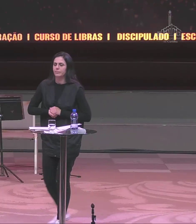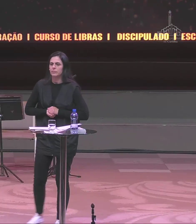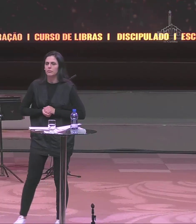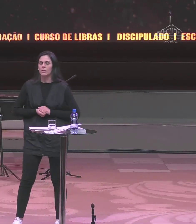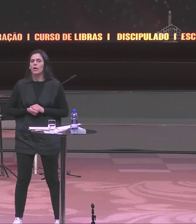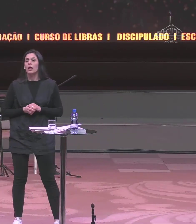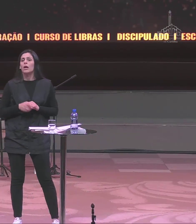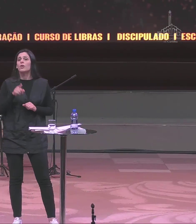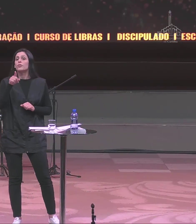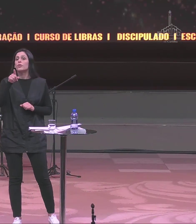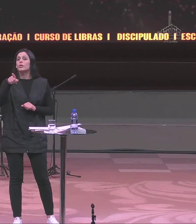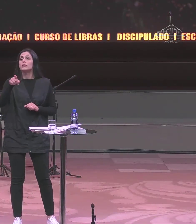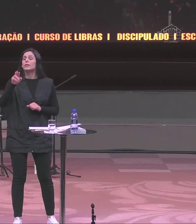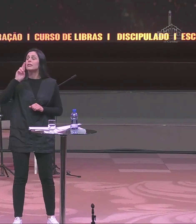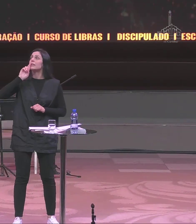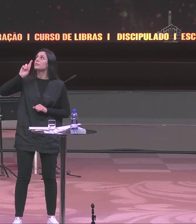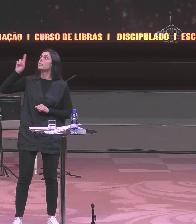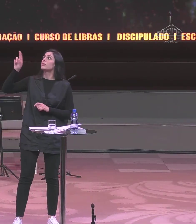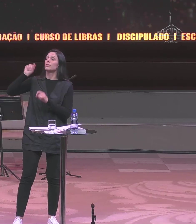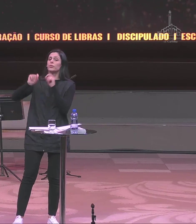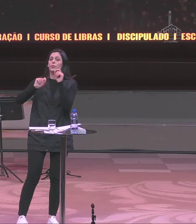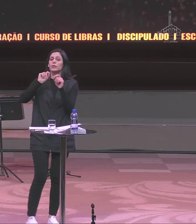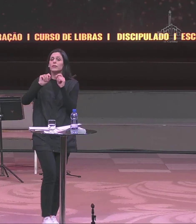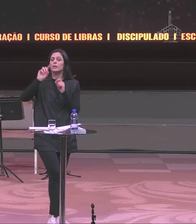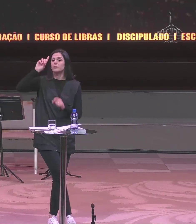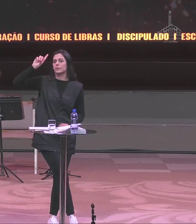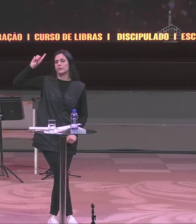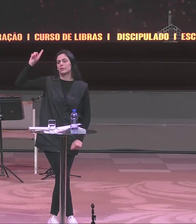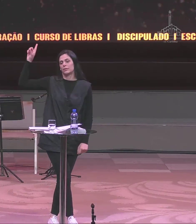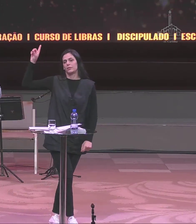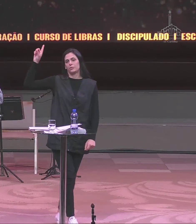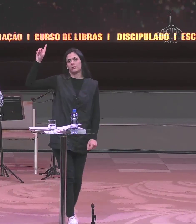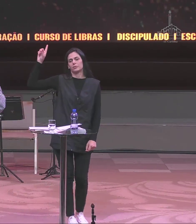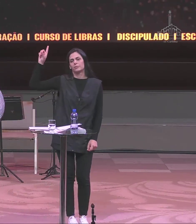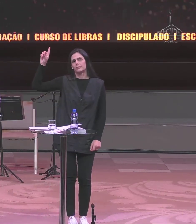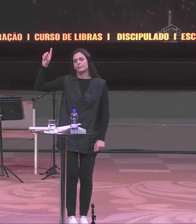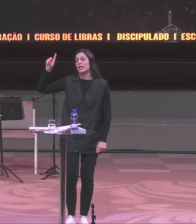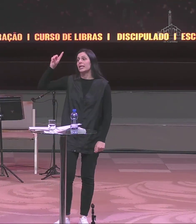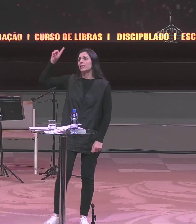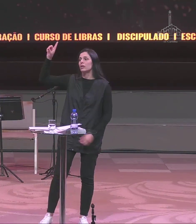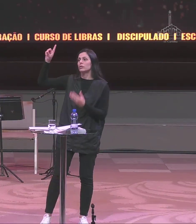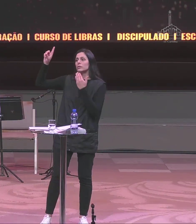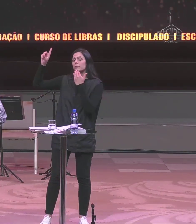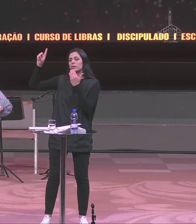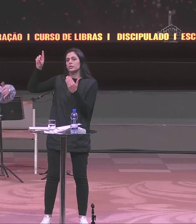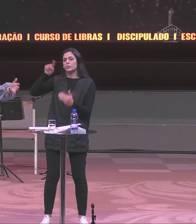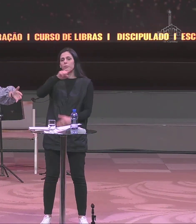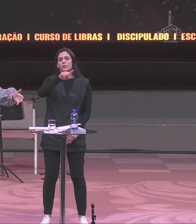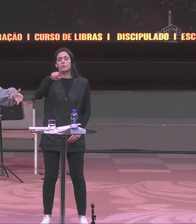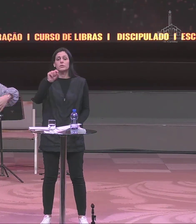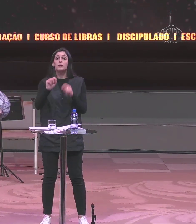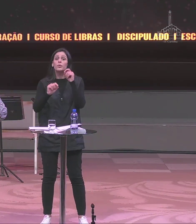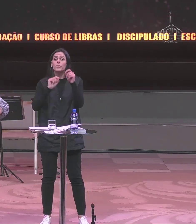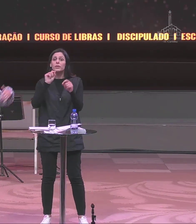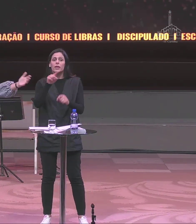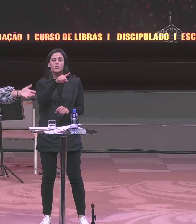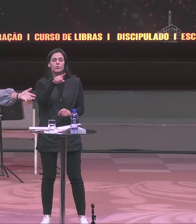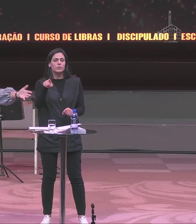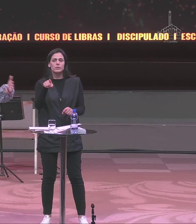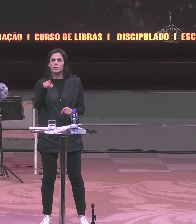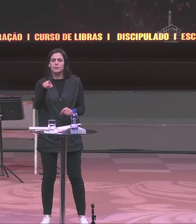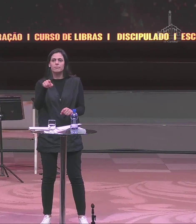por exemplo, né? O que ele falou quando Deus disse que ele tinha que fazer? O que ele falou? Quem pode me dizer? O que Moisés falou